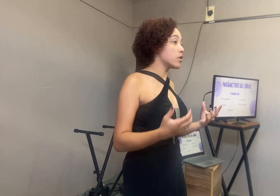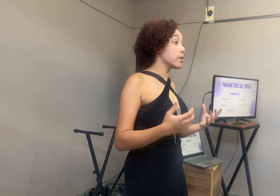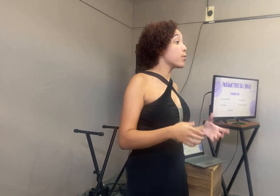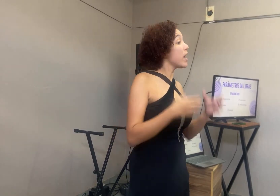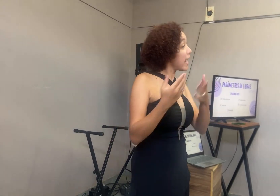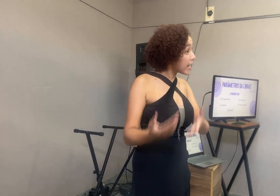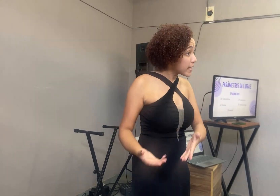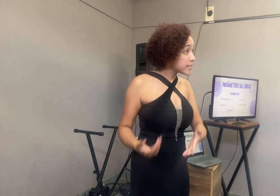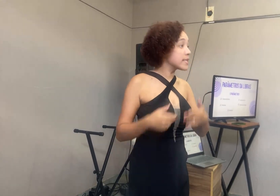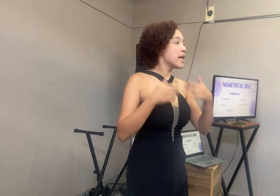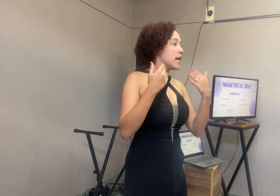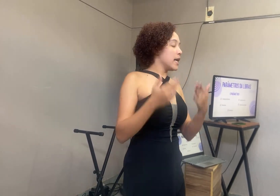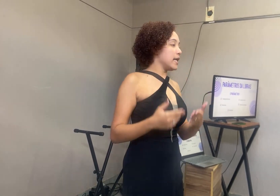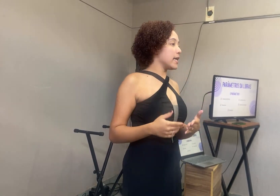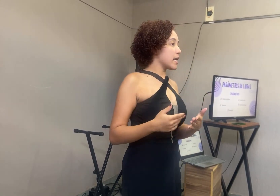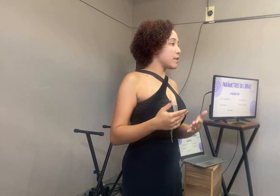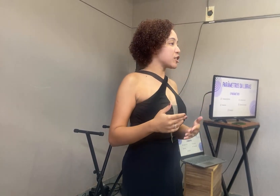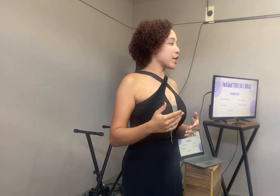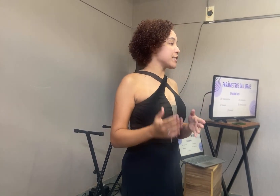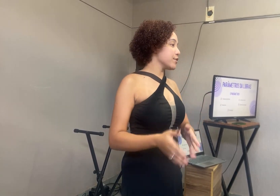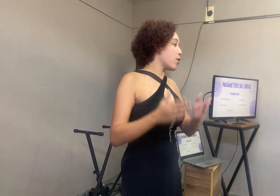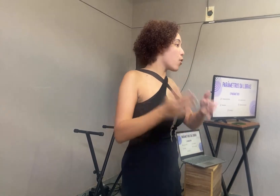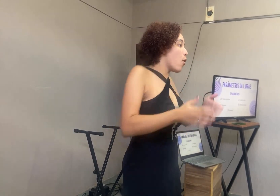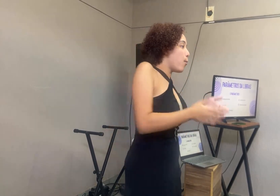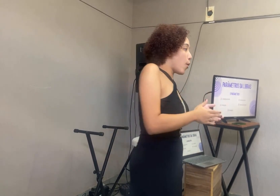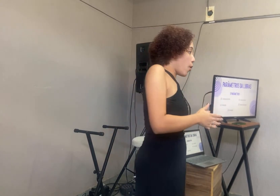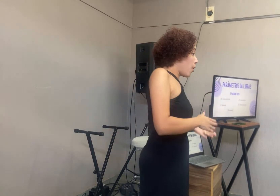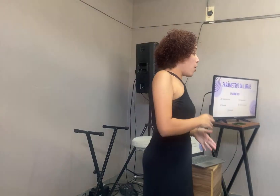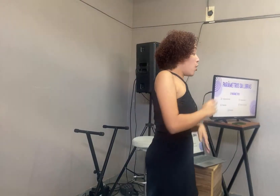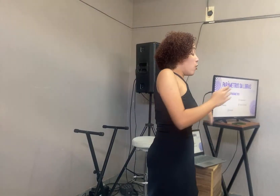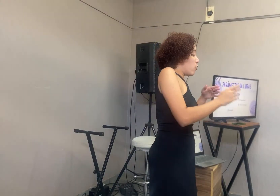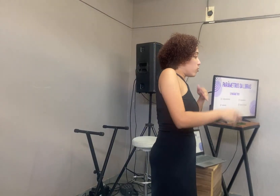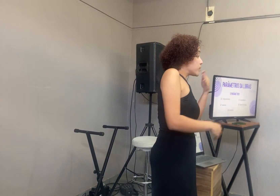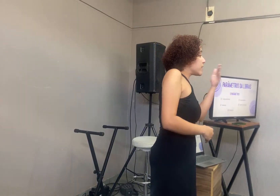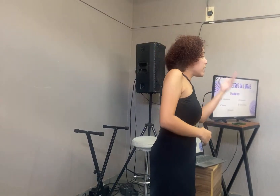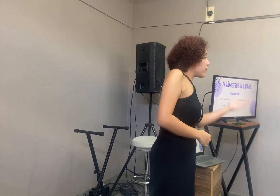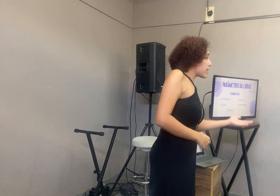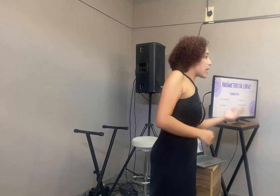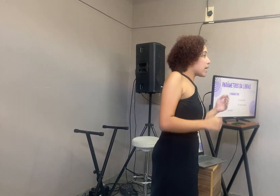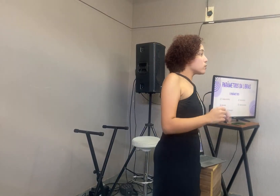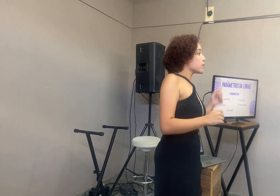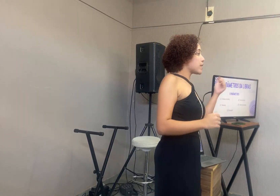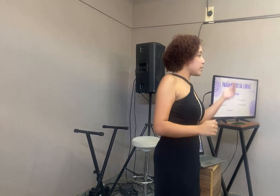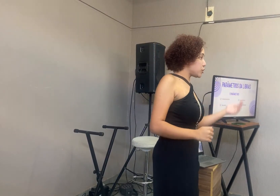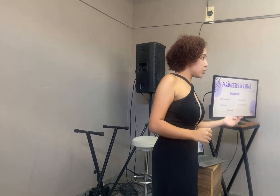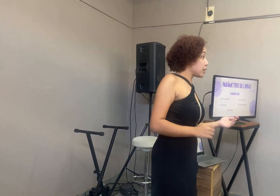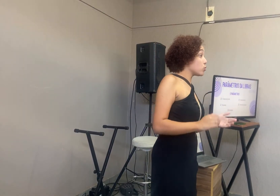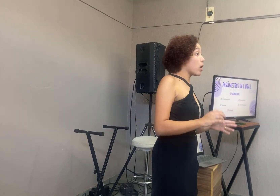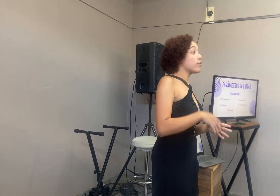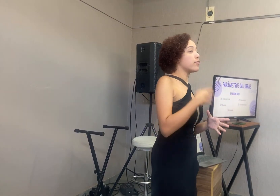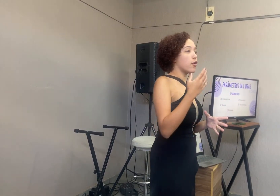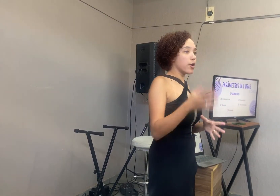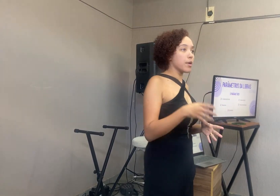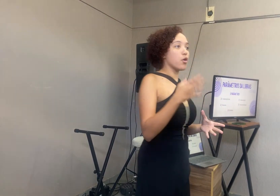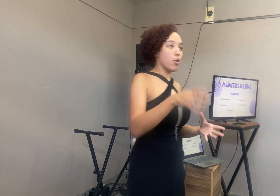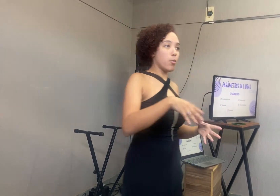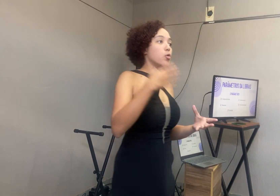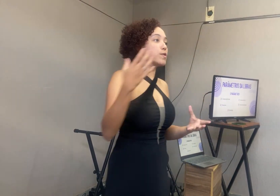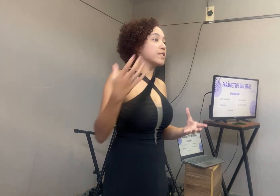por regras ali, gramaticais que vão compor o significado, o sentido, a forma como o sinal